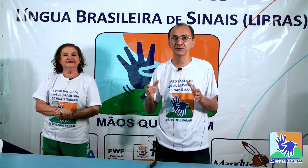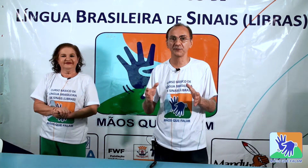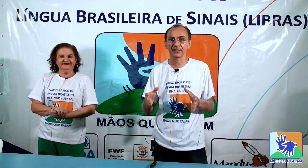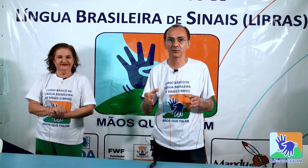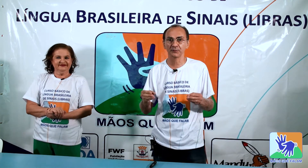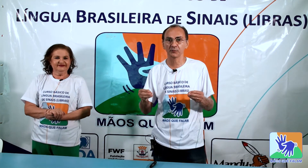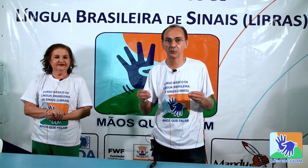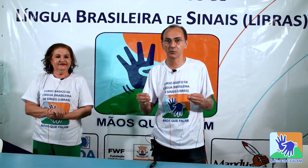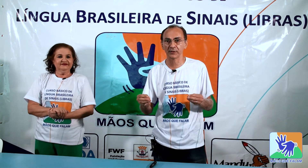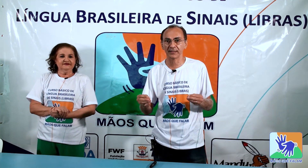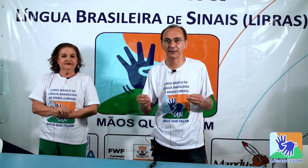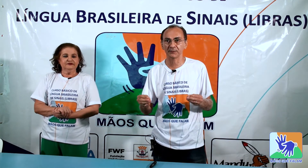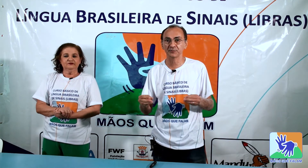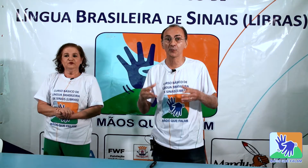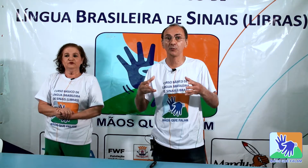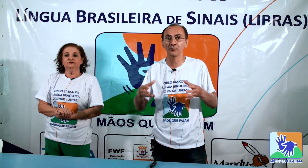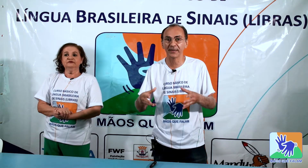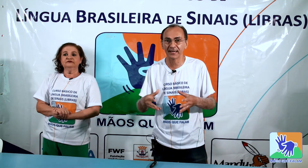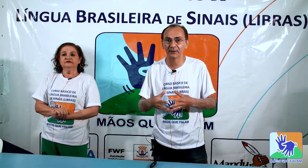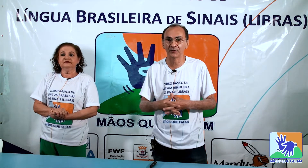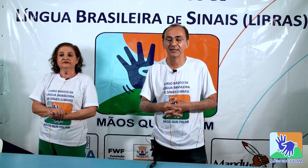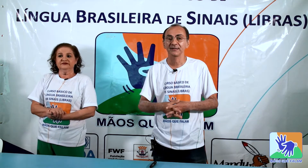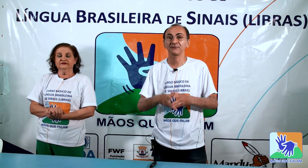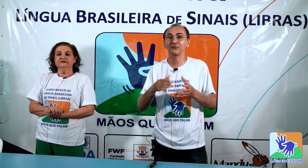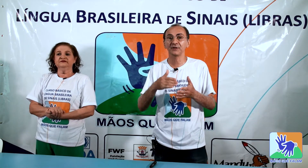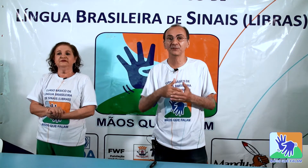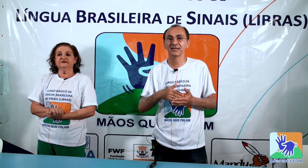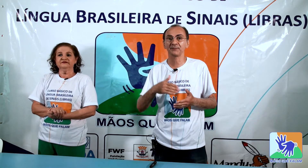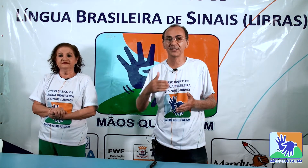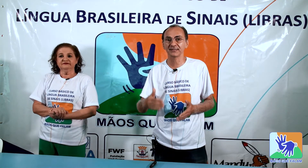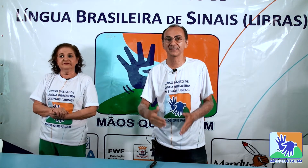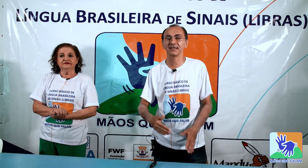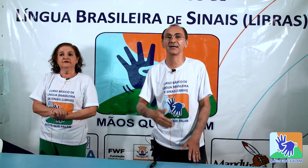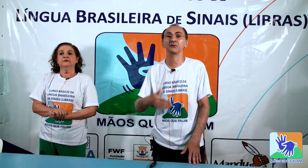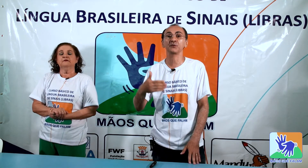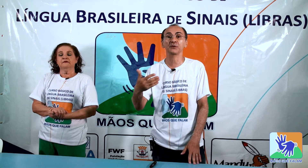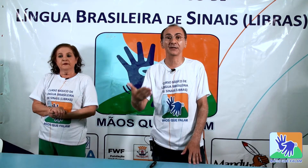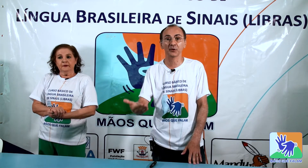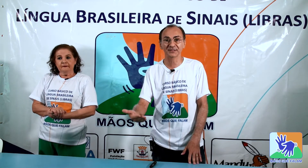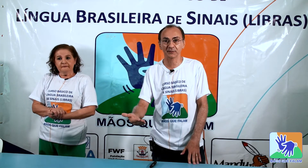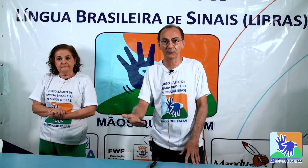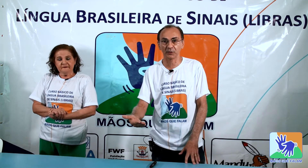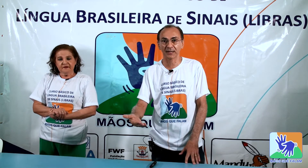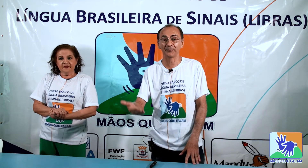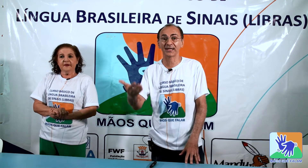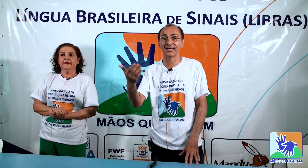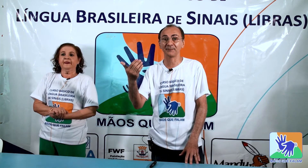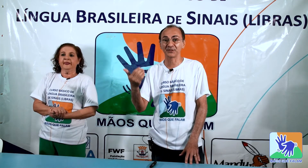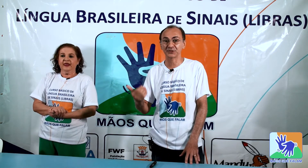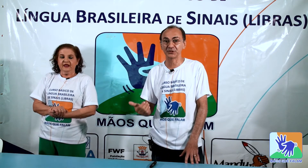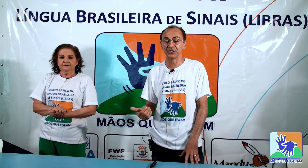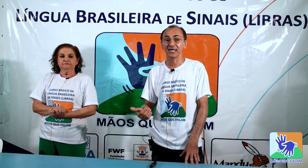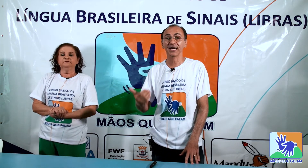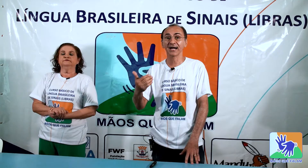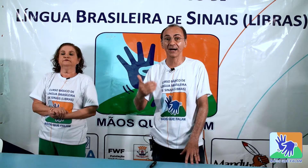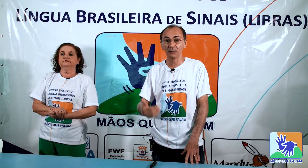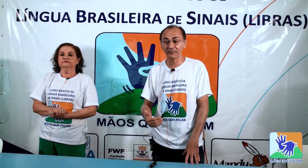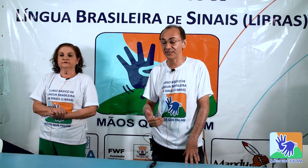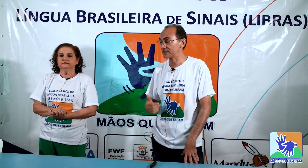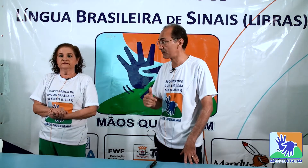tiveram como pegar agora. Vamos apenas dar a noção agora para repetir calmamente, né,